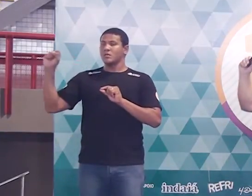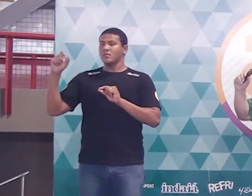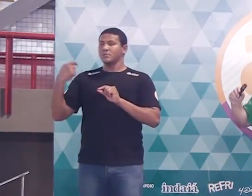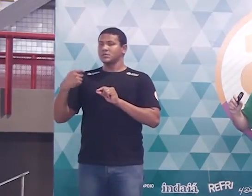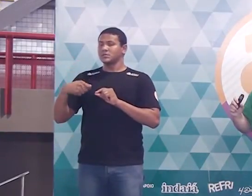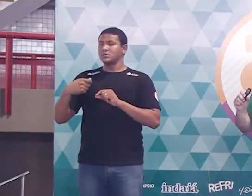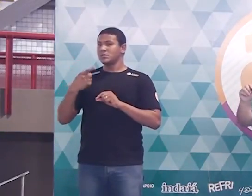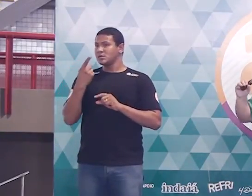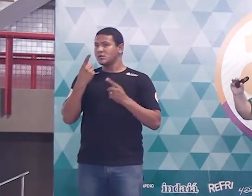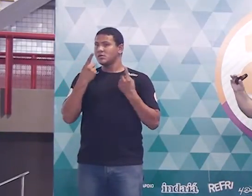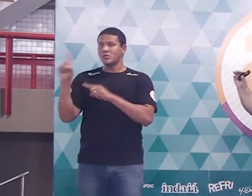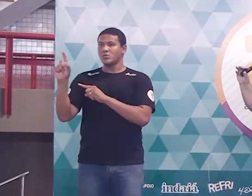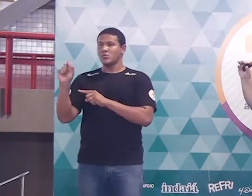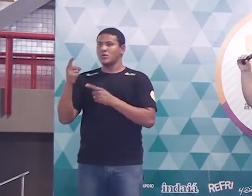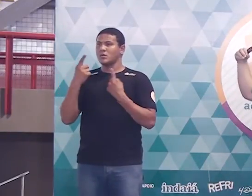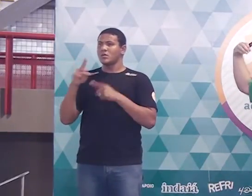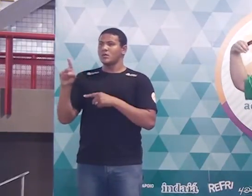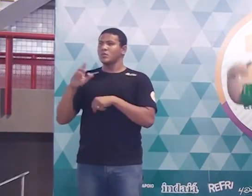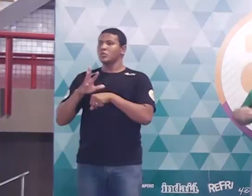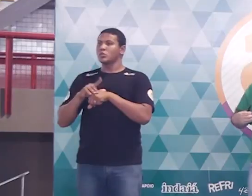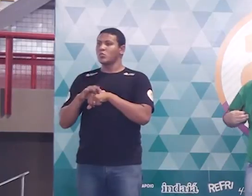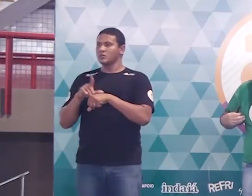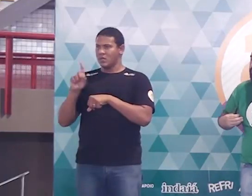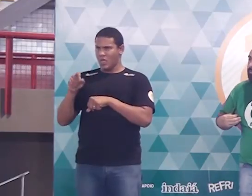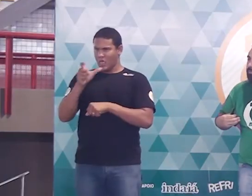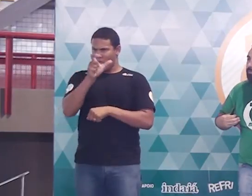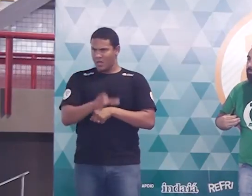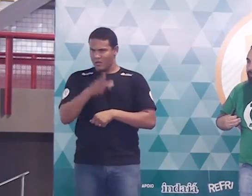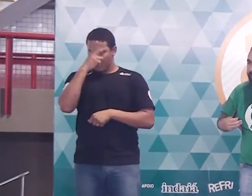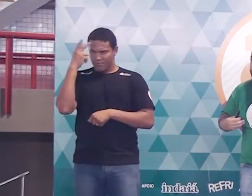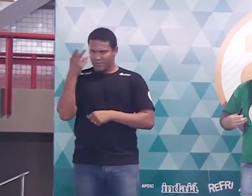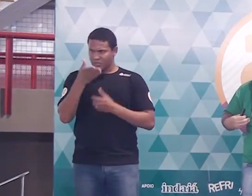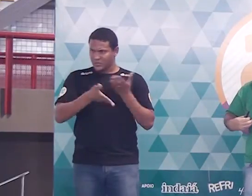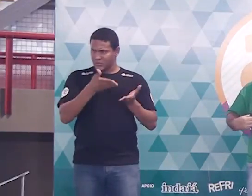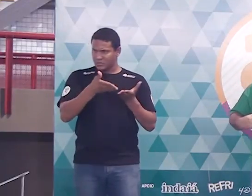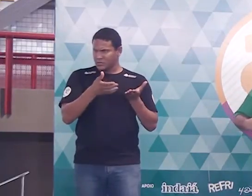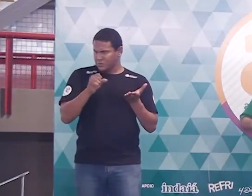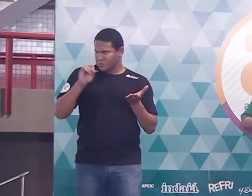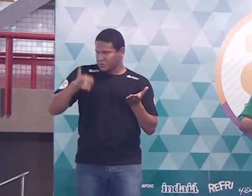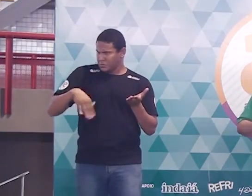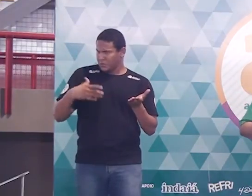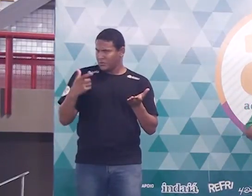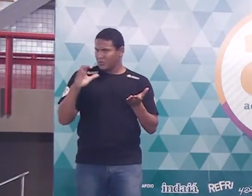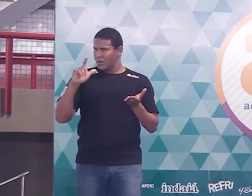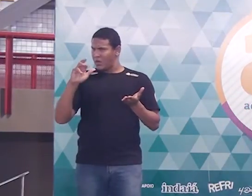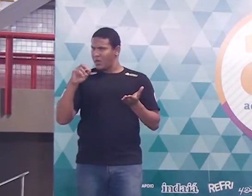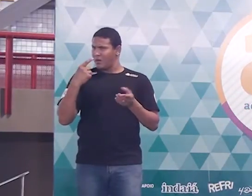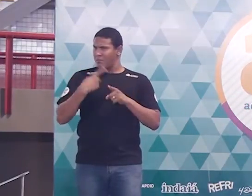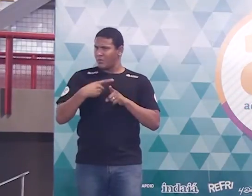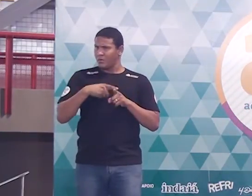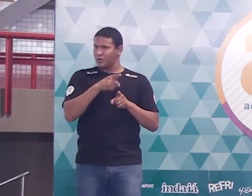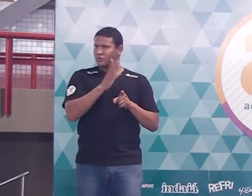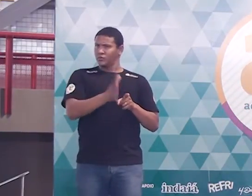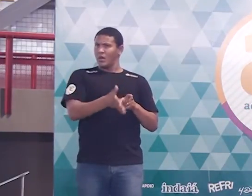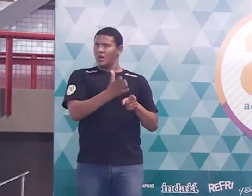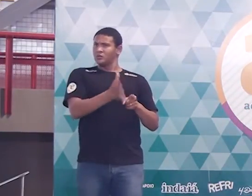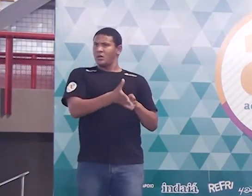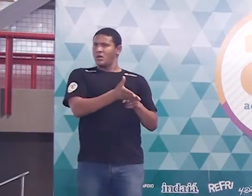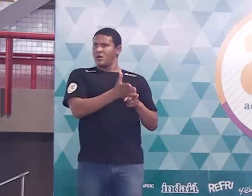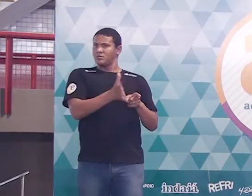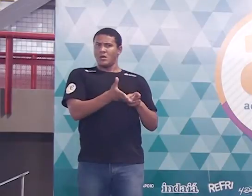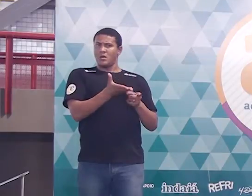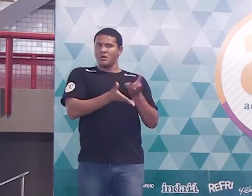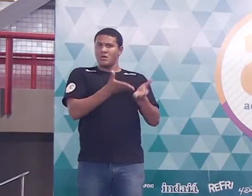No caso das doenças, eu tenho que tratar a pessoa que tem a doença? Tenho. Porque ele é reservatório.